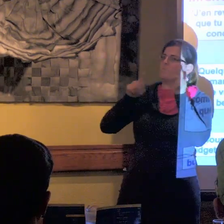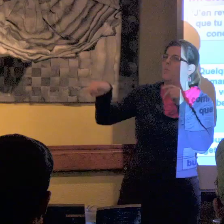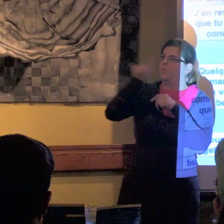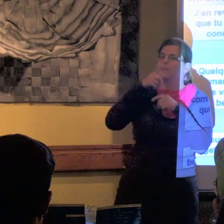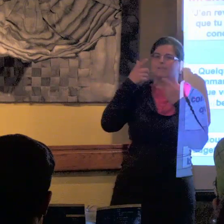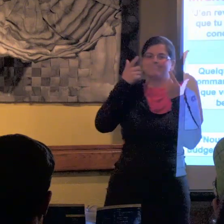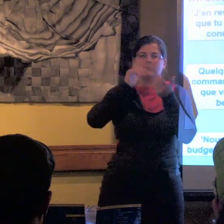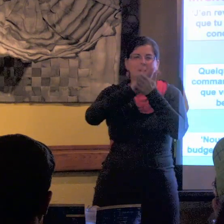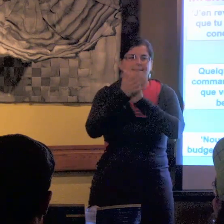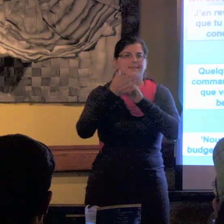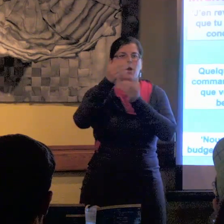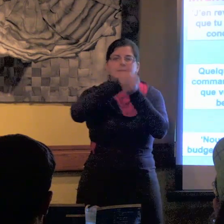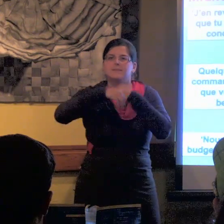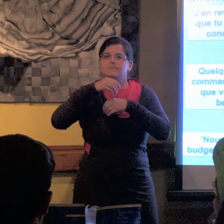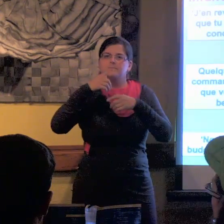cette façon.